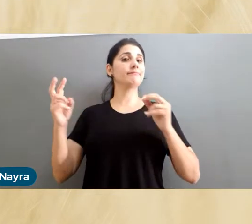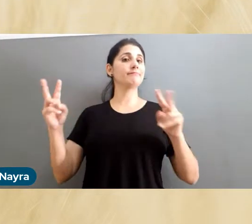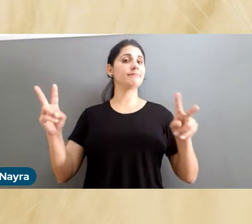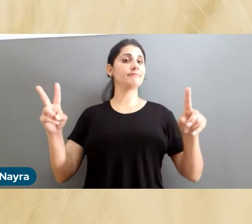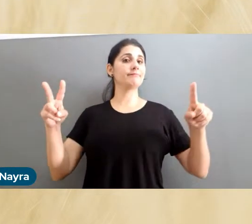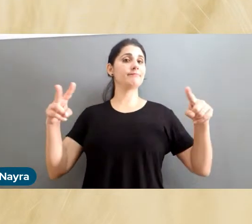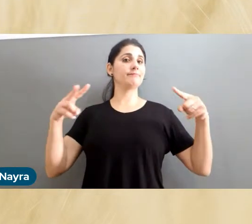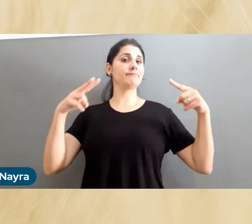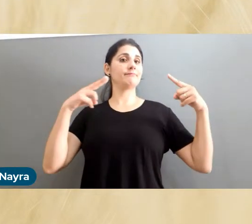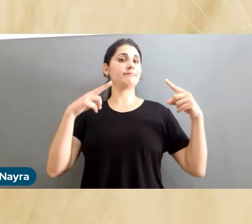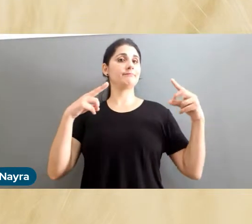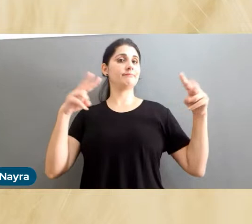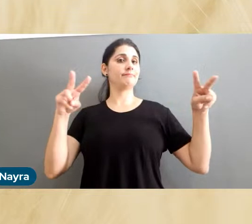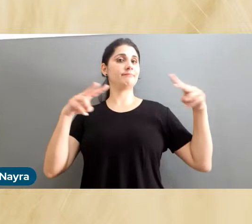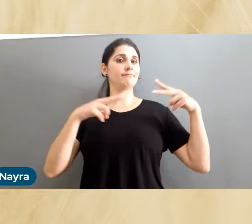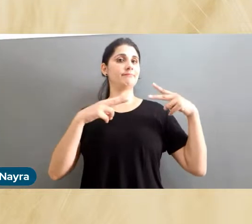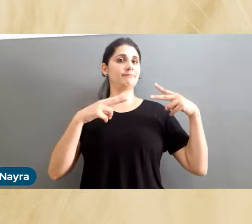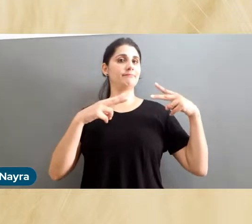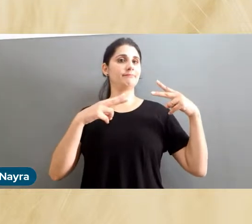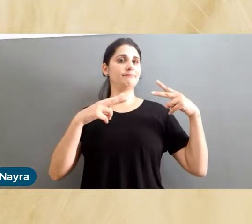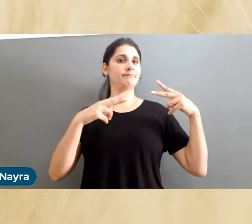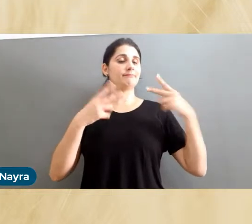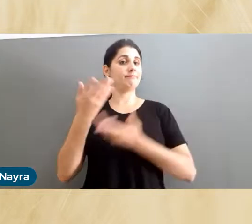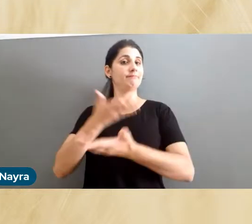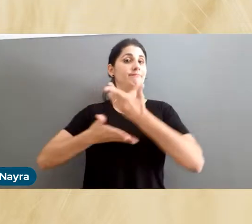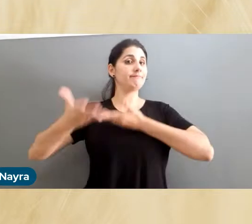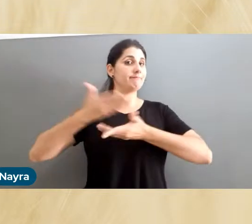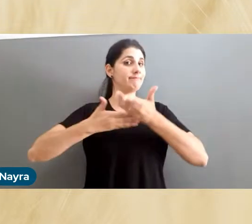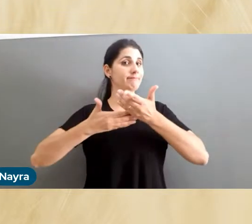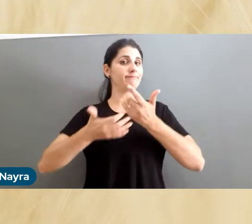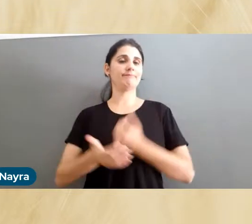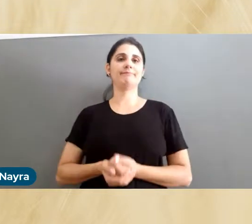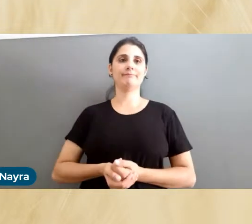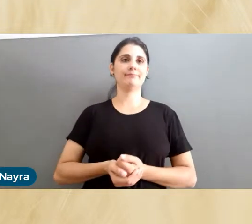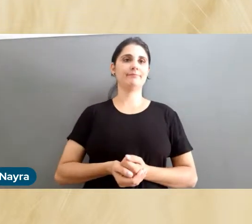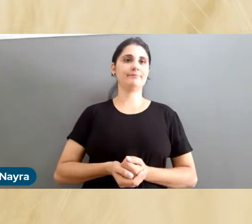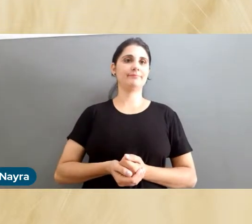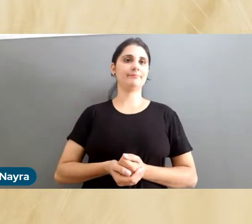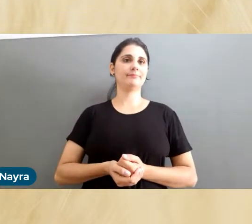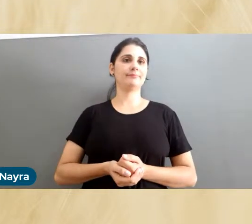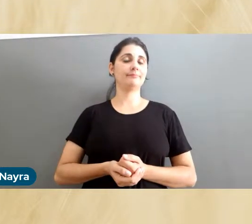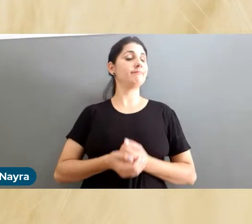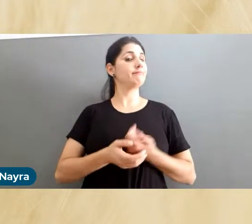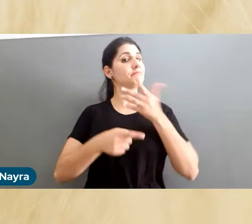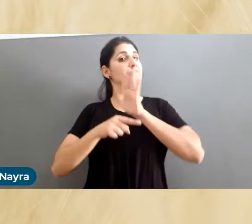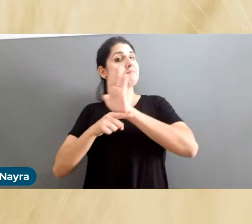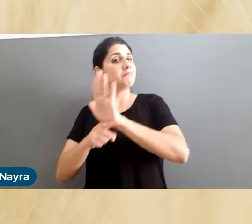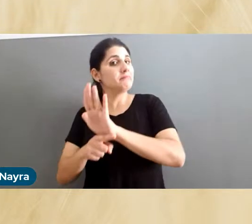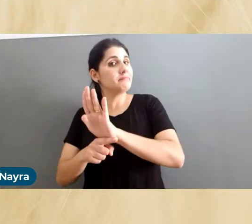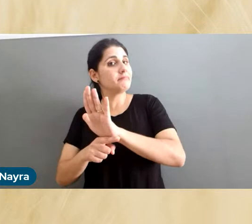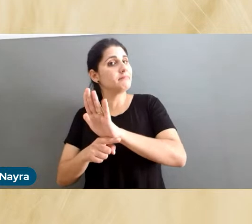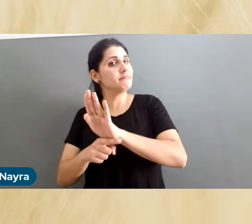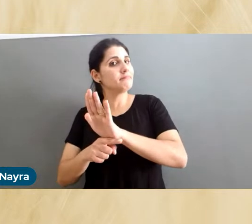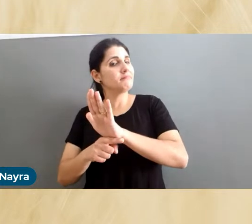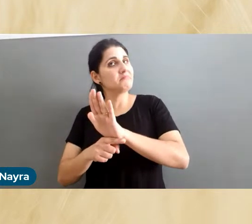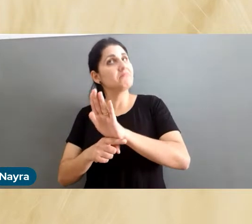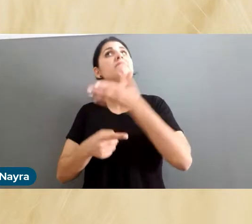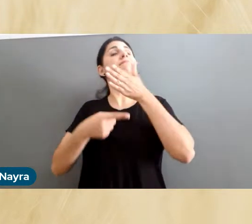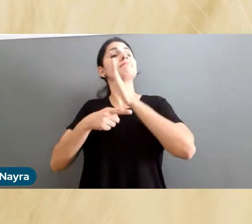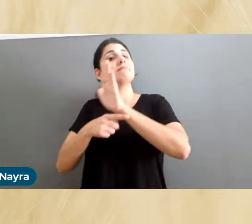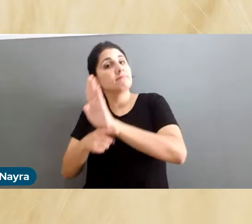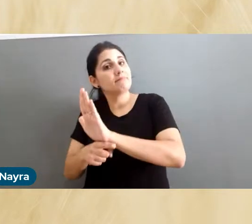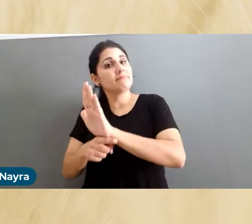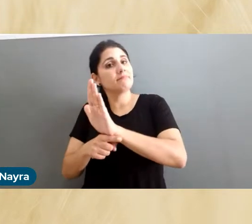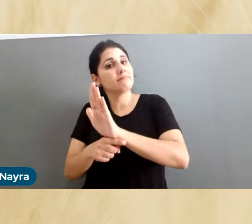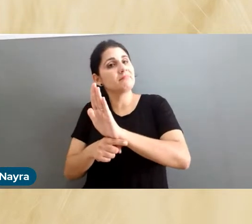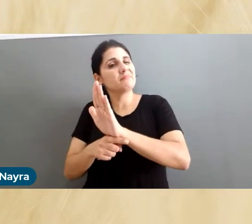o que nós tivemos de interação com ela? Será que a gente contribuiu? Será que a gente auxiliou? Será que